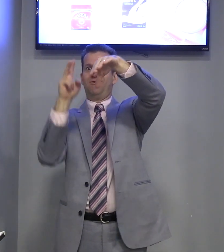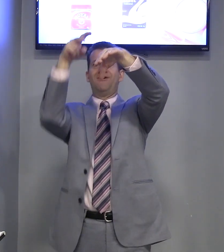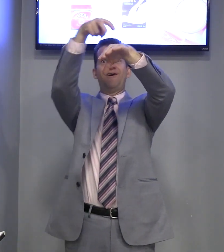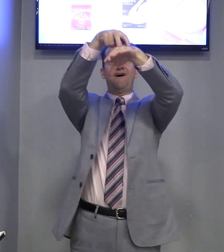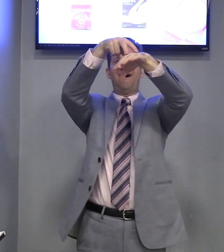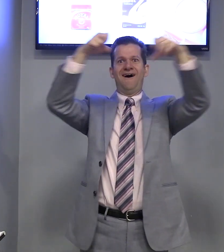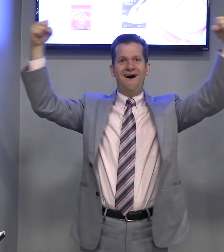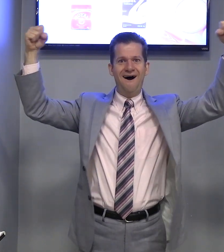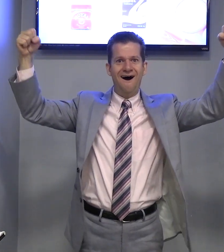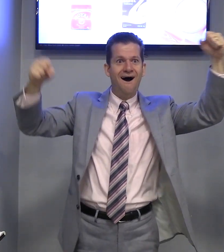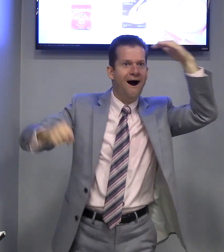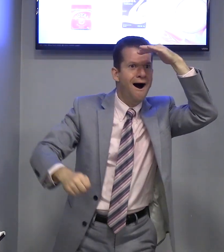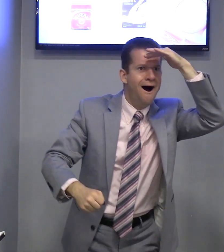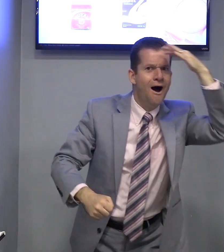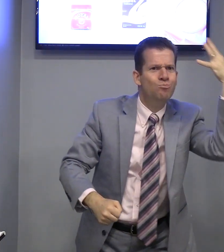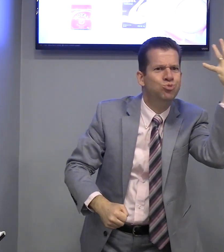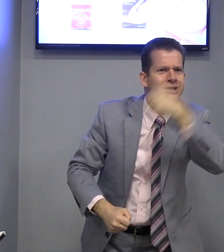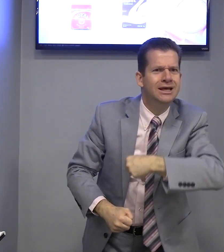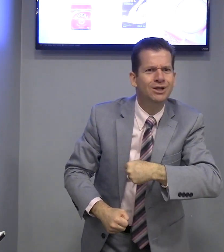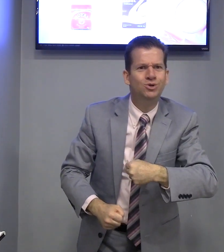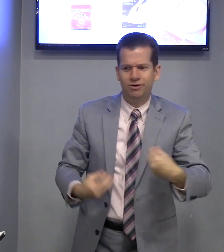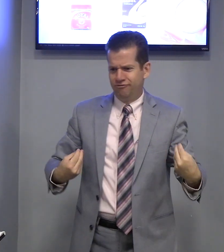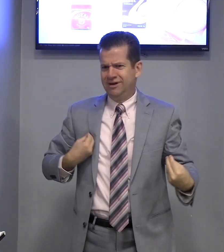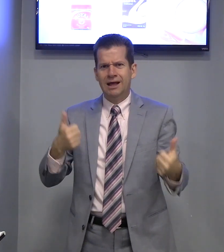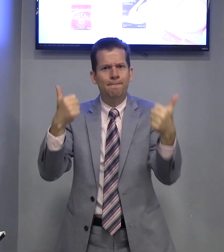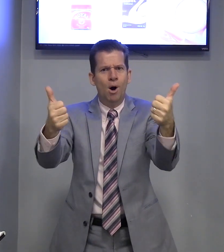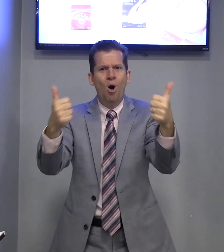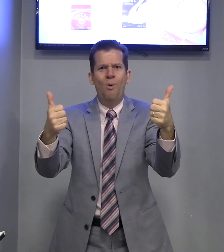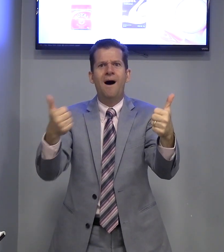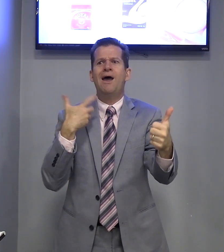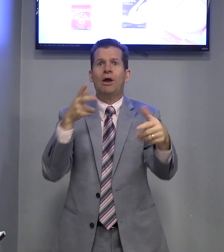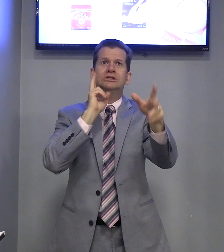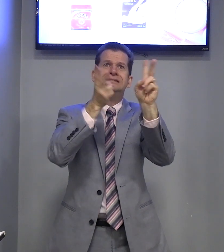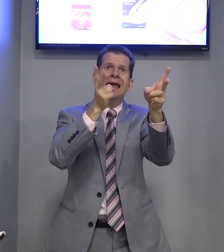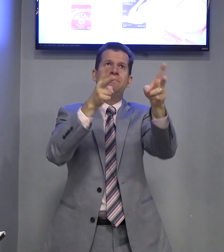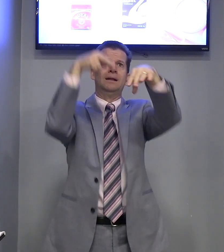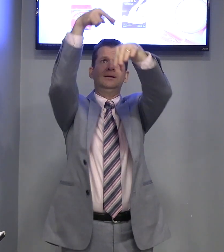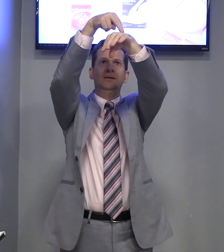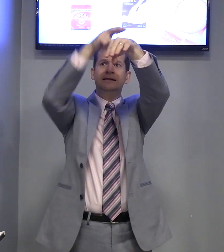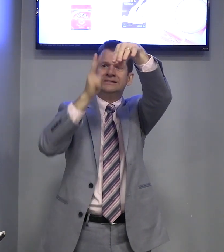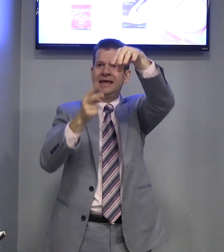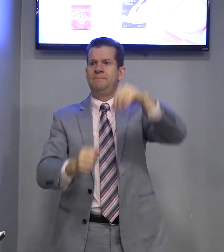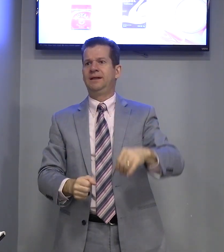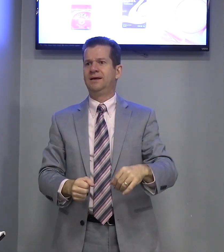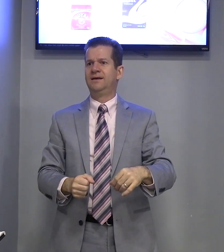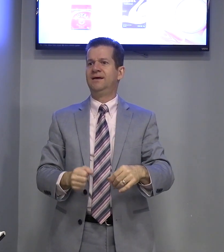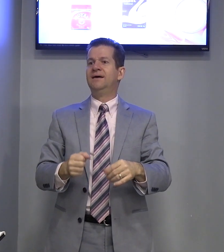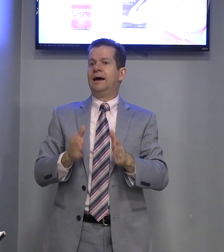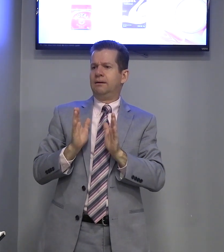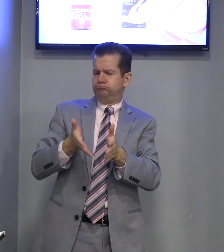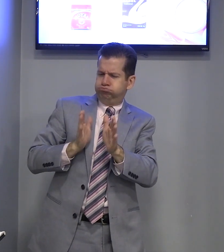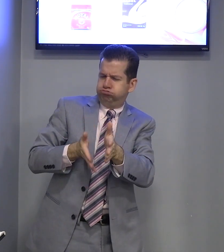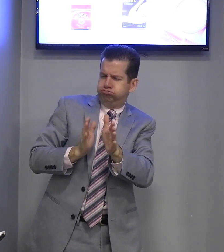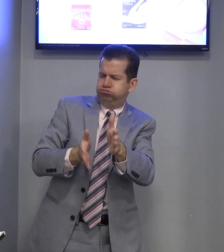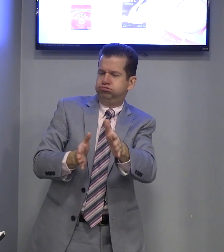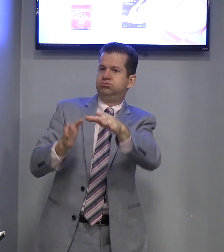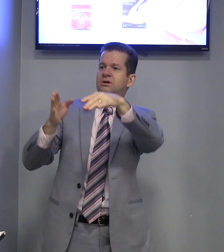bonito, vida boa, sempre, sempre. Azul.